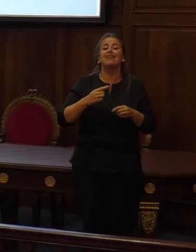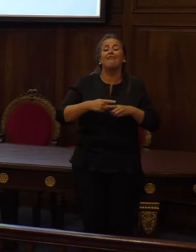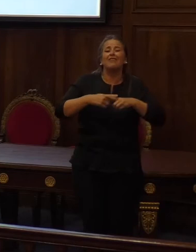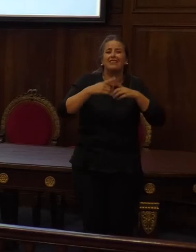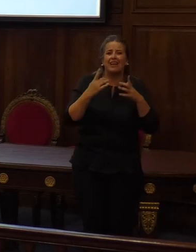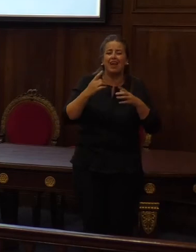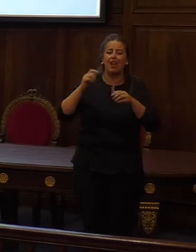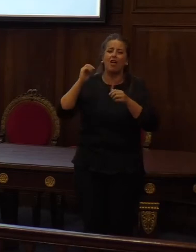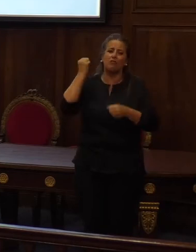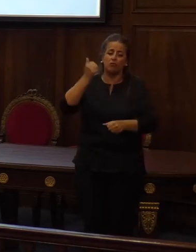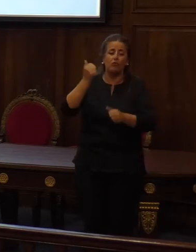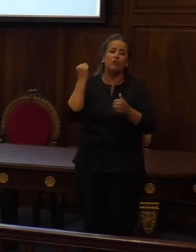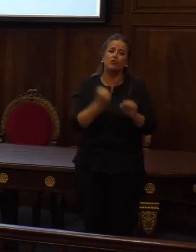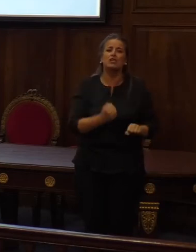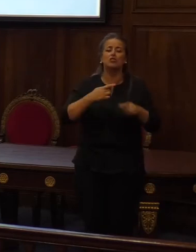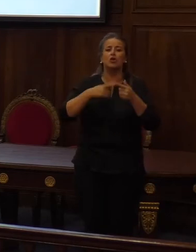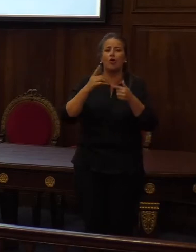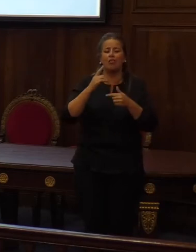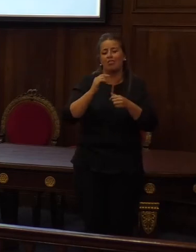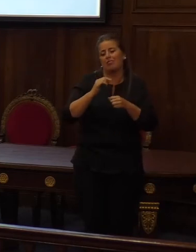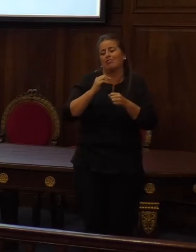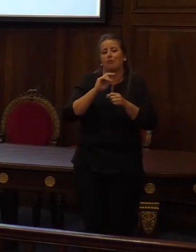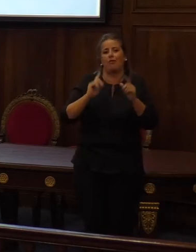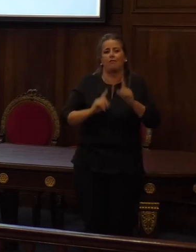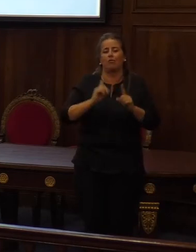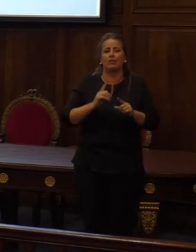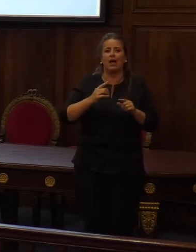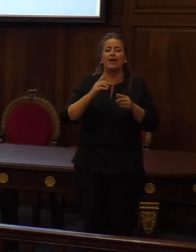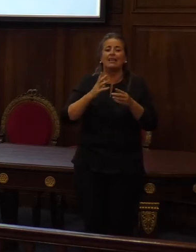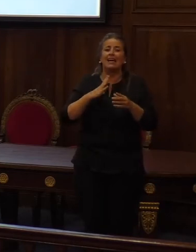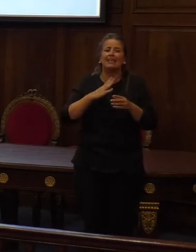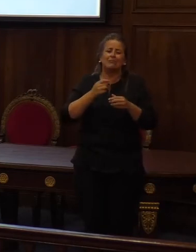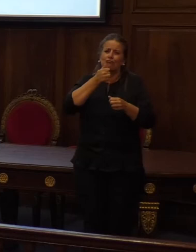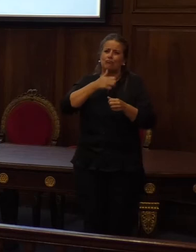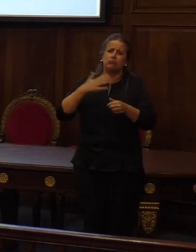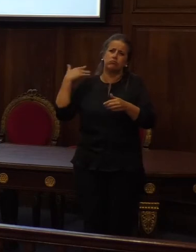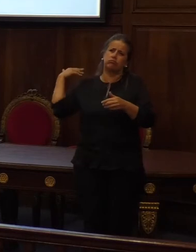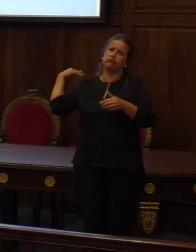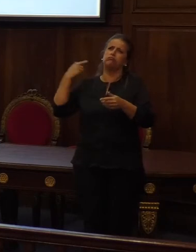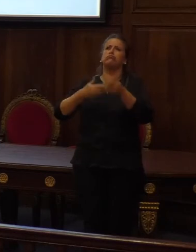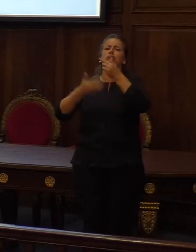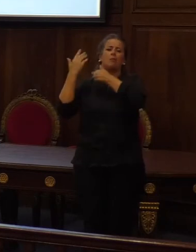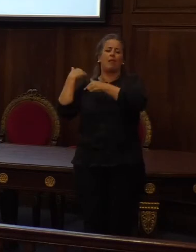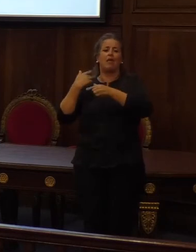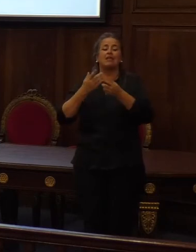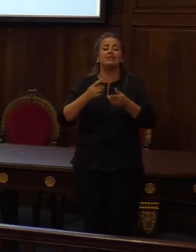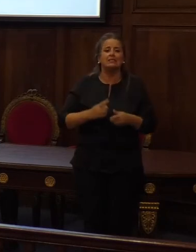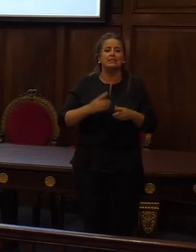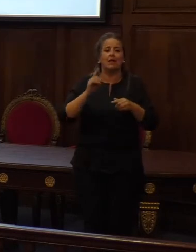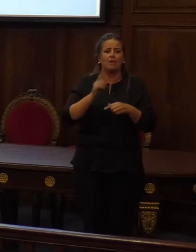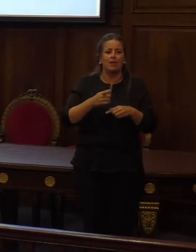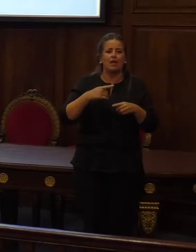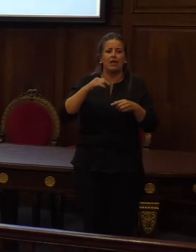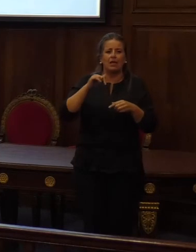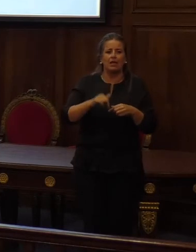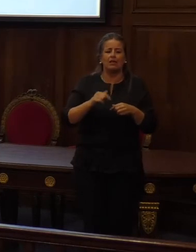tiene raíces históricas mucho más largas. Pero es también un contexto de aniversario para la universidad y para la facultad,